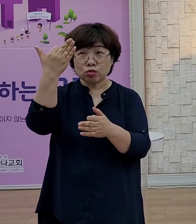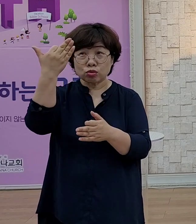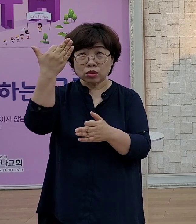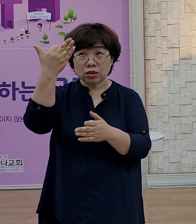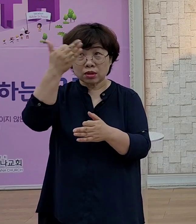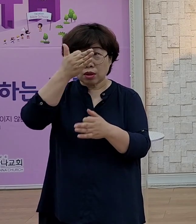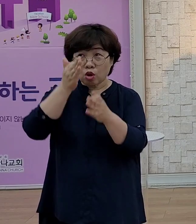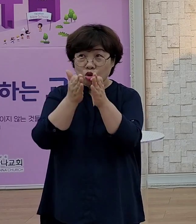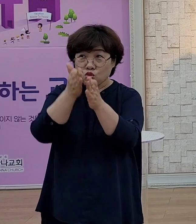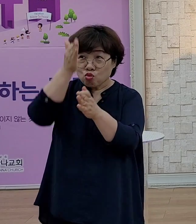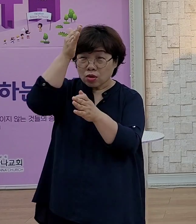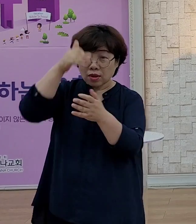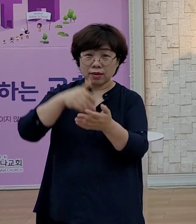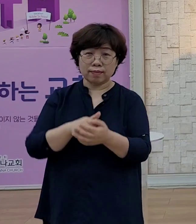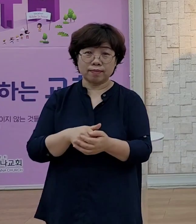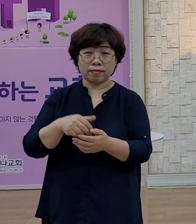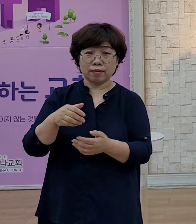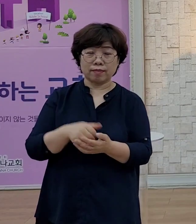그래 19층에서